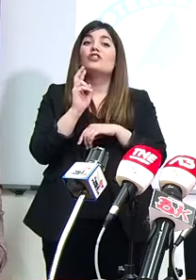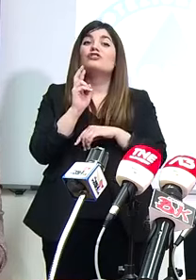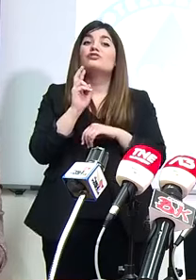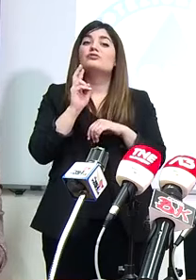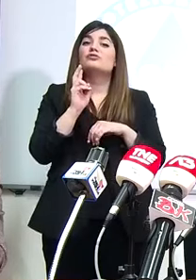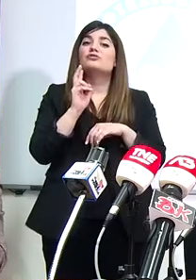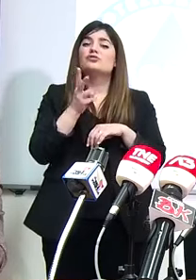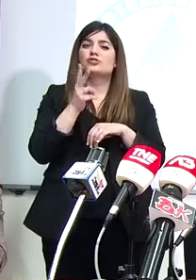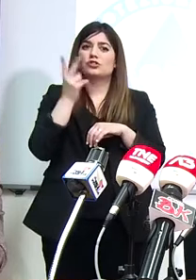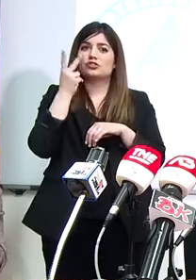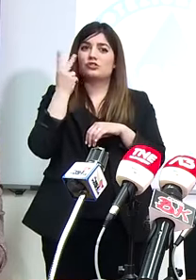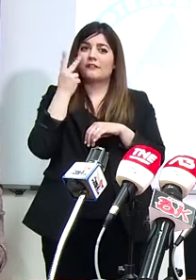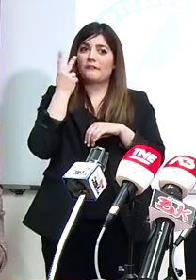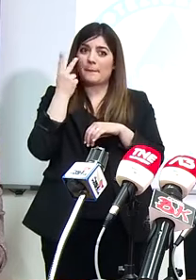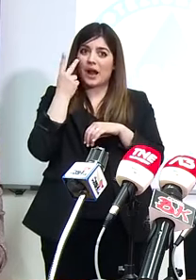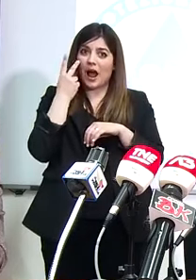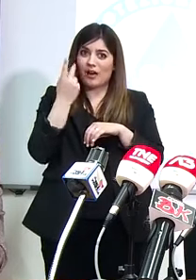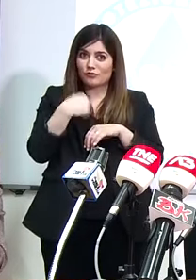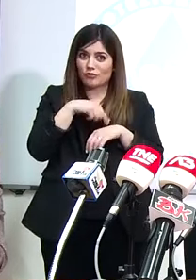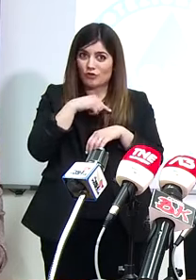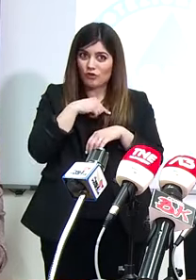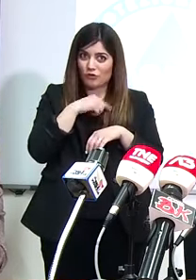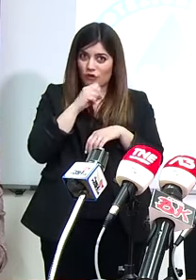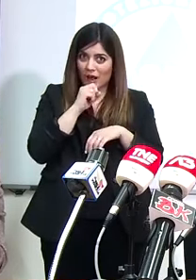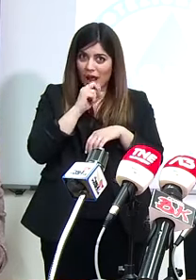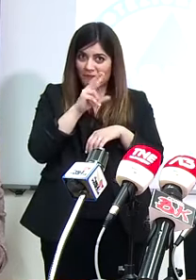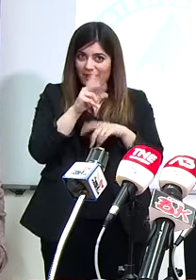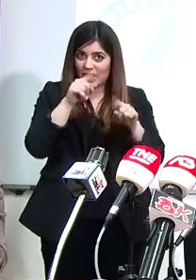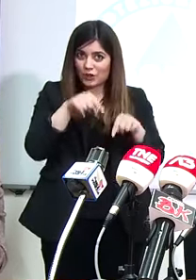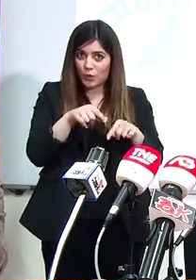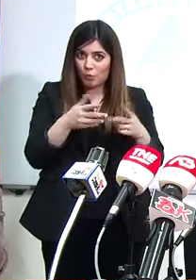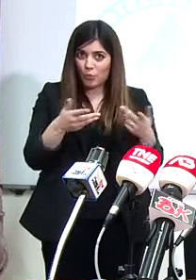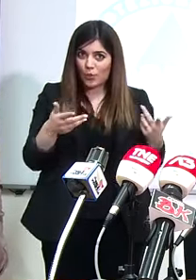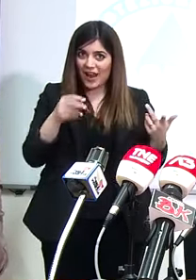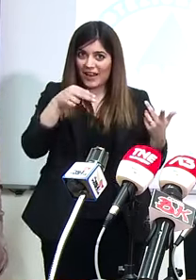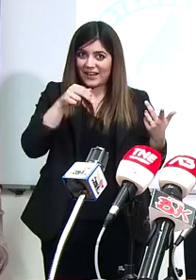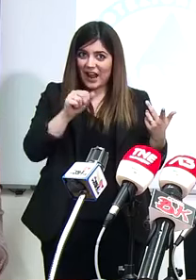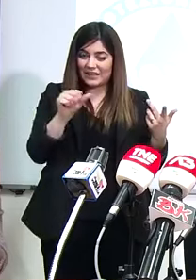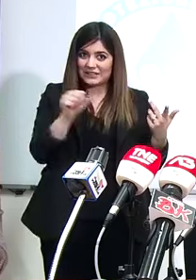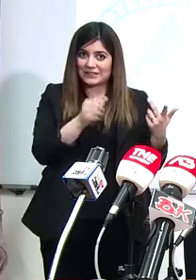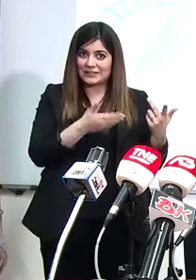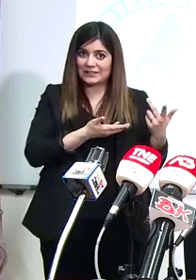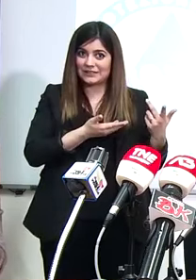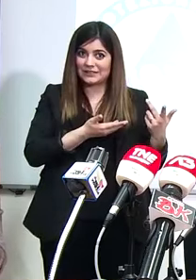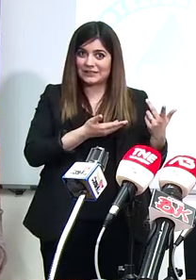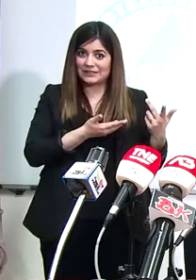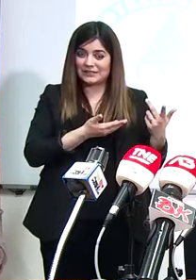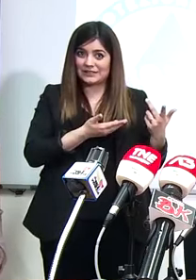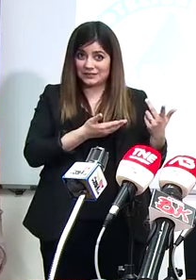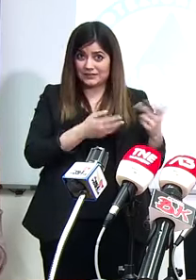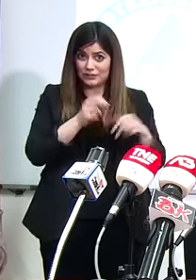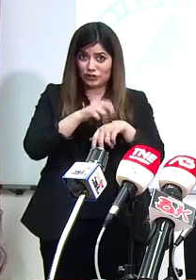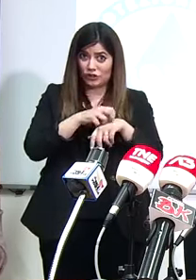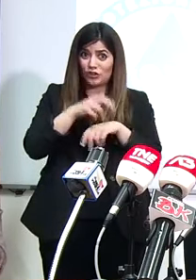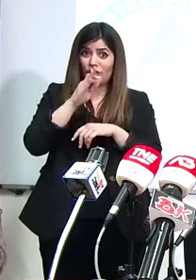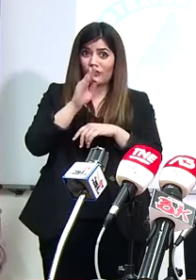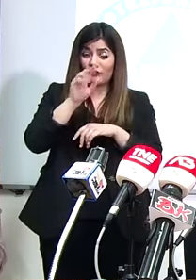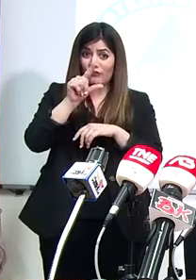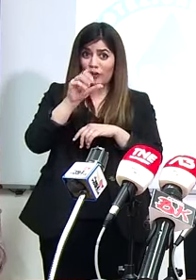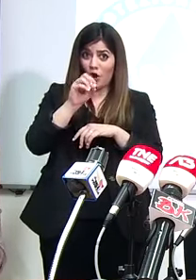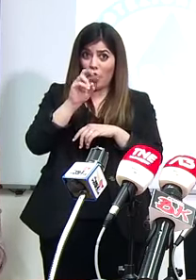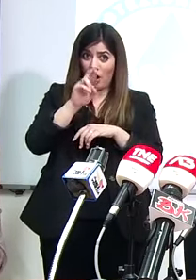avvisato i nas nel senso nel senso che abbiamo avvisato i nas della dottor flora scritto i nas e ha